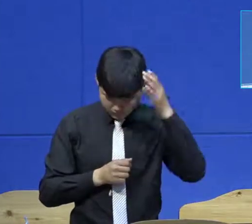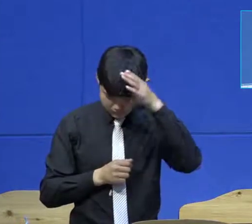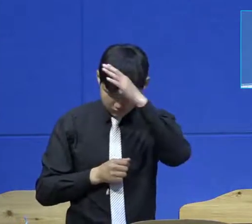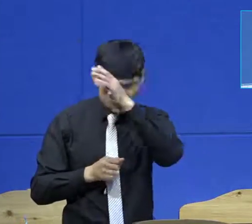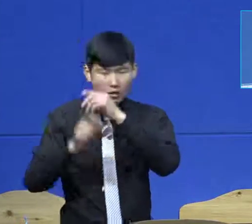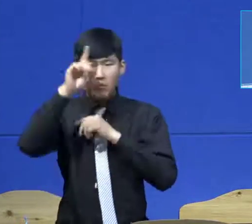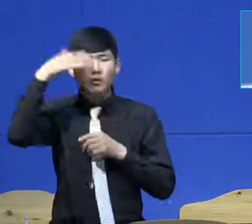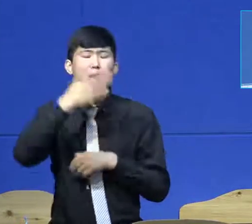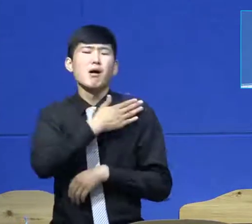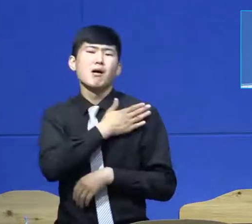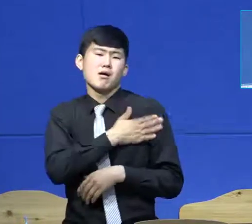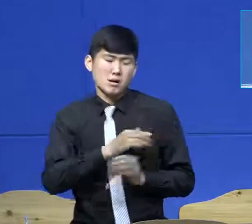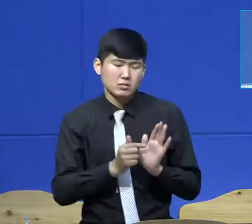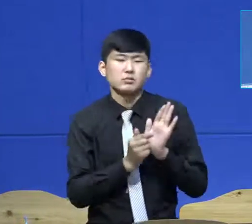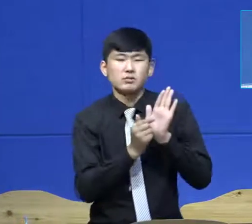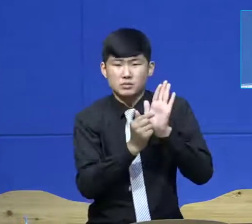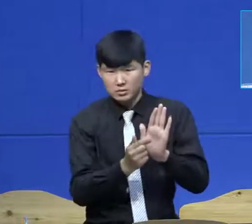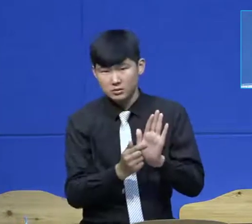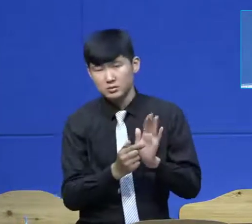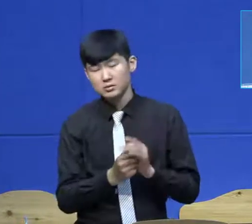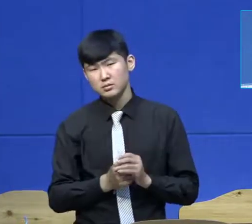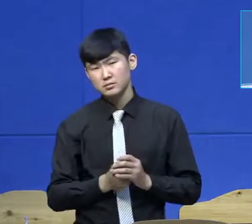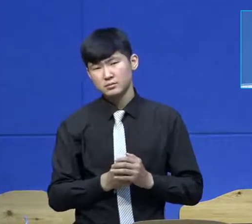Бурхны хайр илэрхийлэгдсэн.